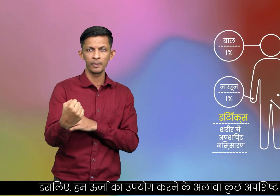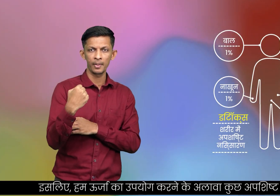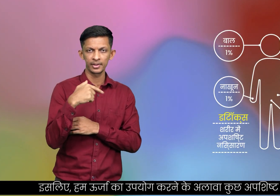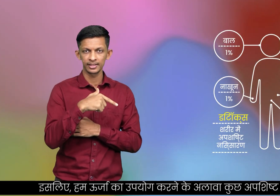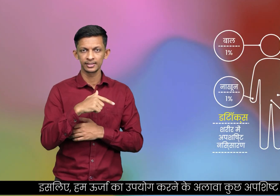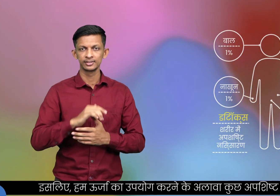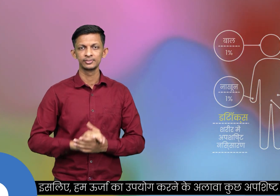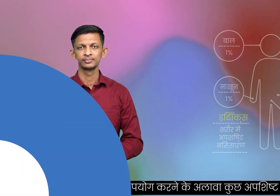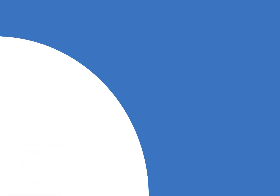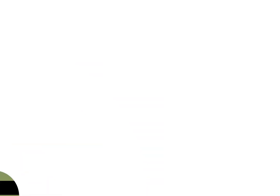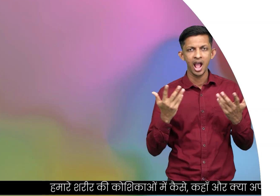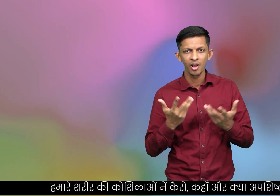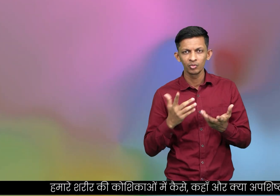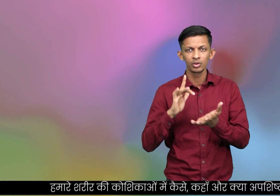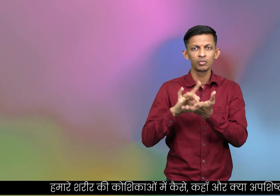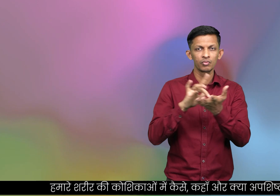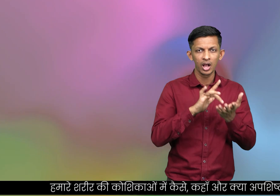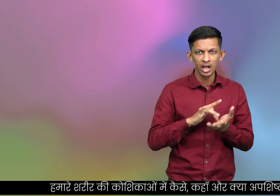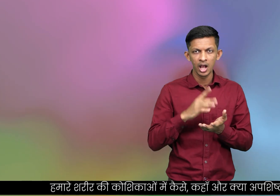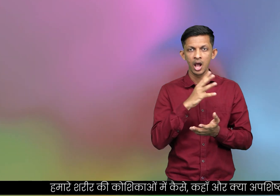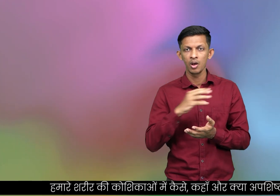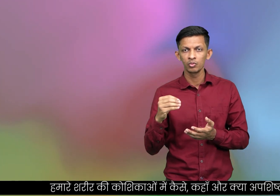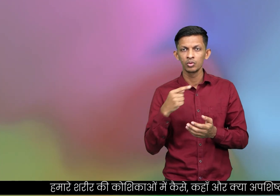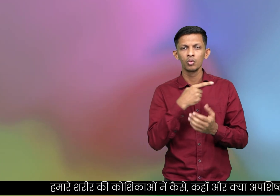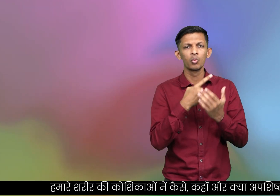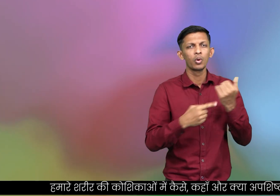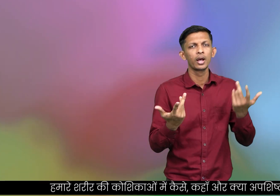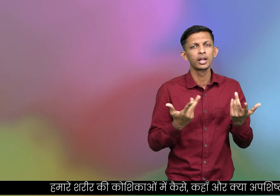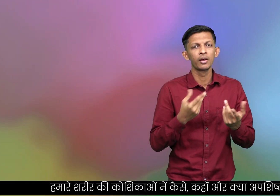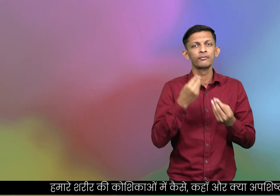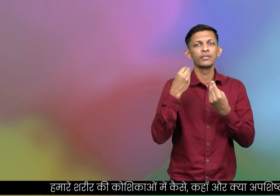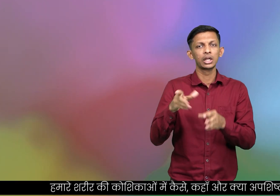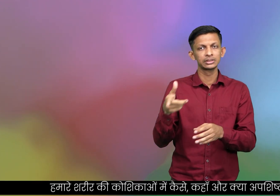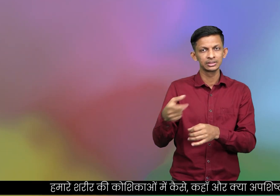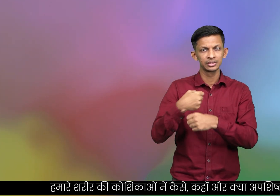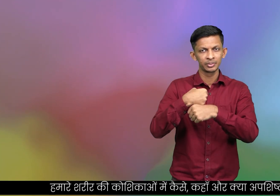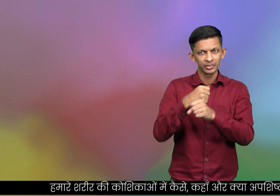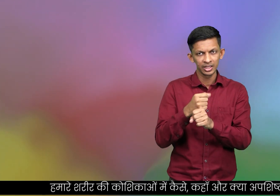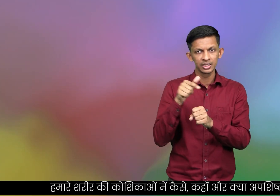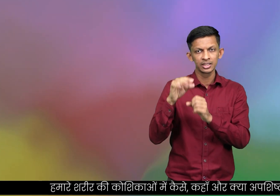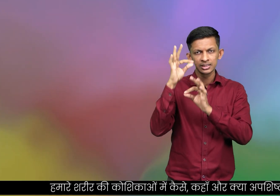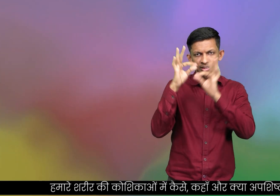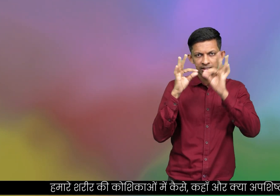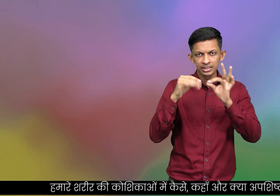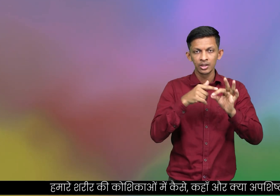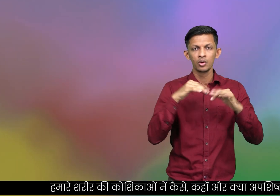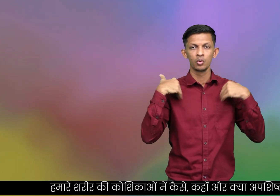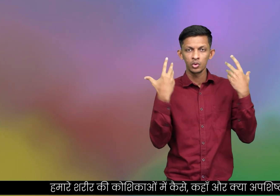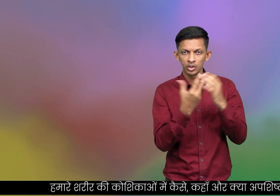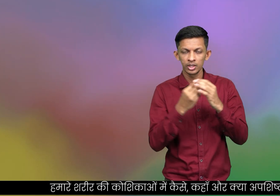करते हैं। हमारे शरीर की कोशिकाओं के कैसे, कहाँ और क्या